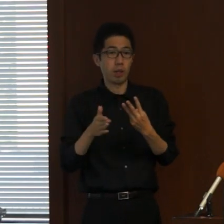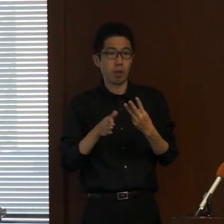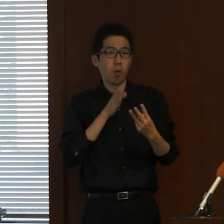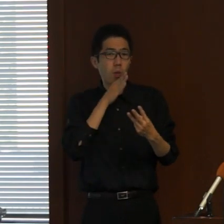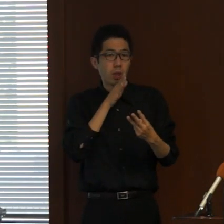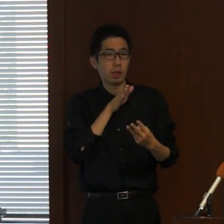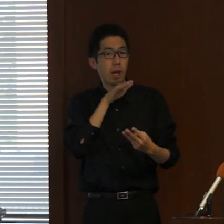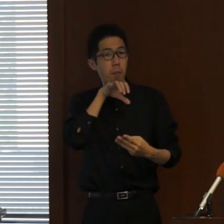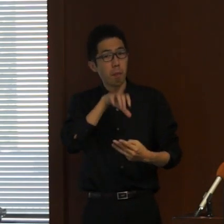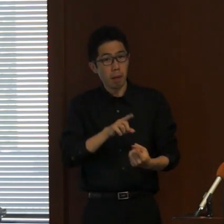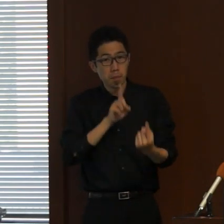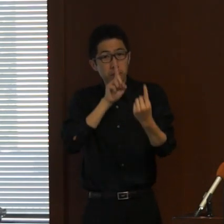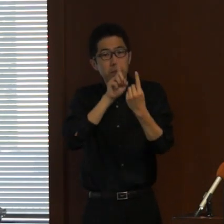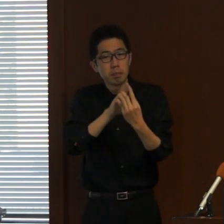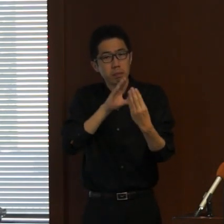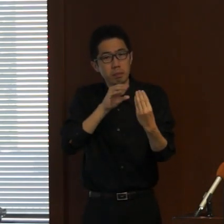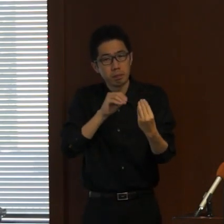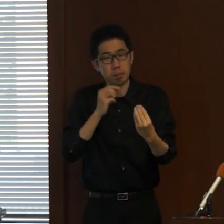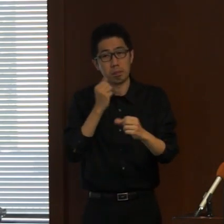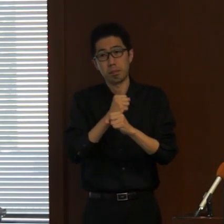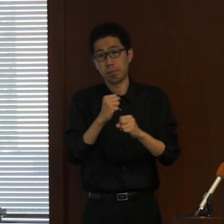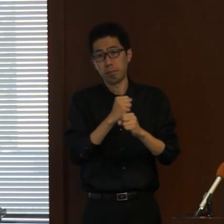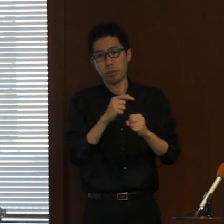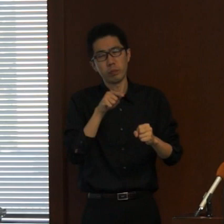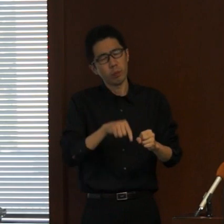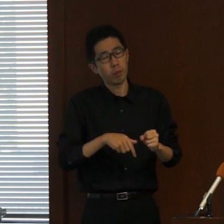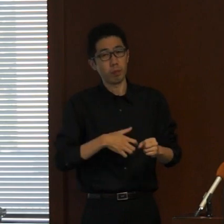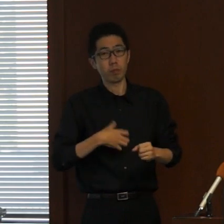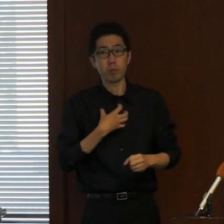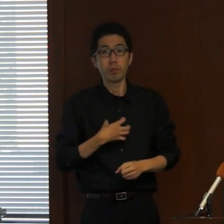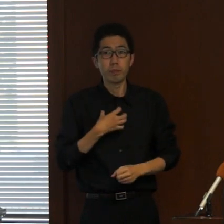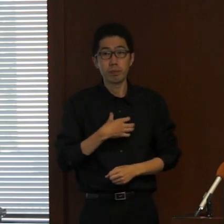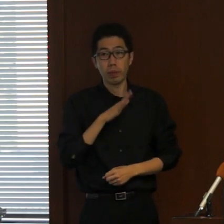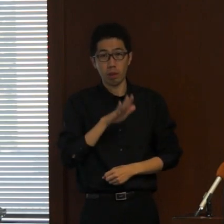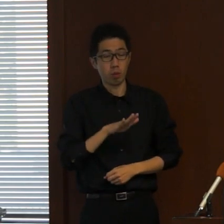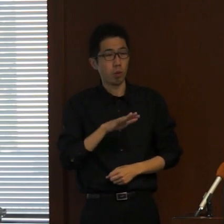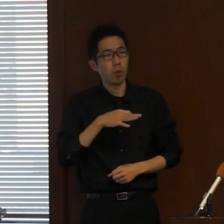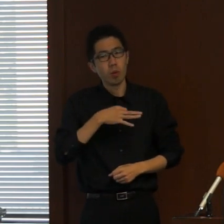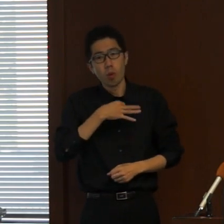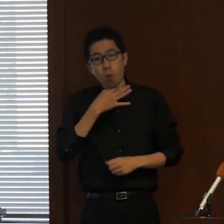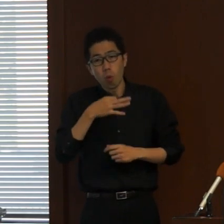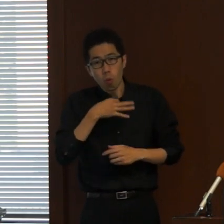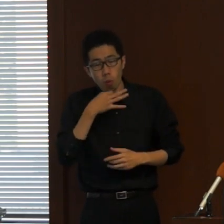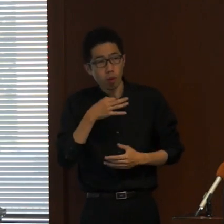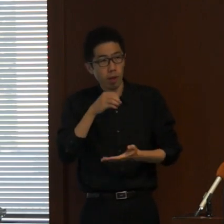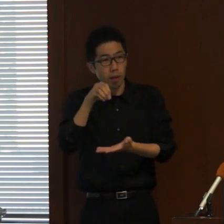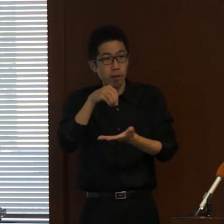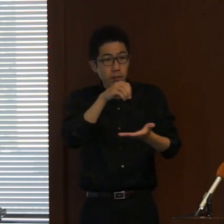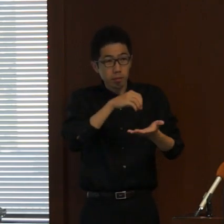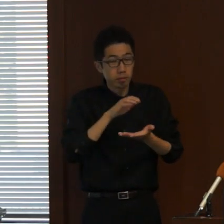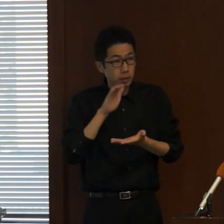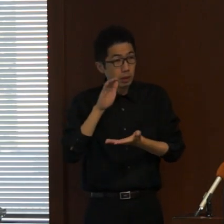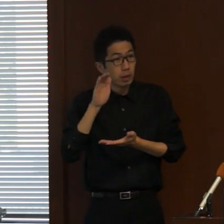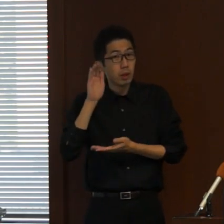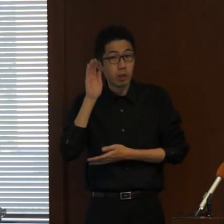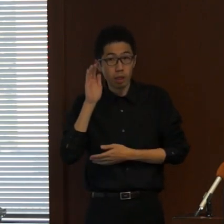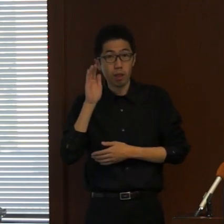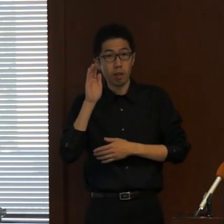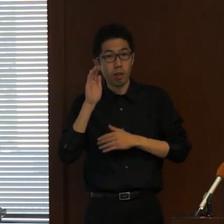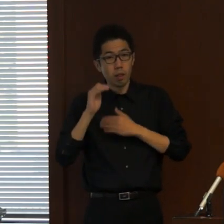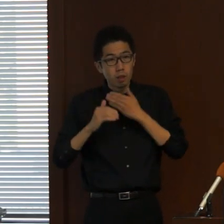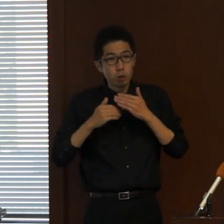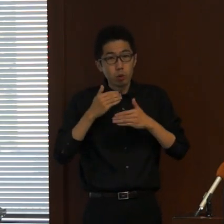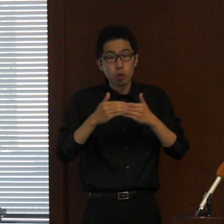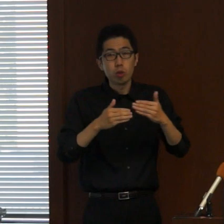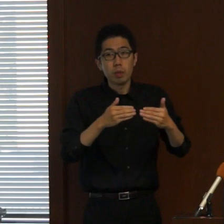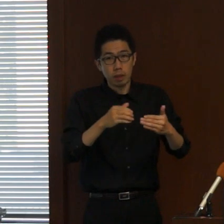っていうのができないのが非常にストレスですけれども、できるだけ多くの声を聞きながら前に向かって進め